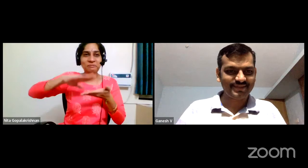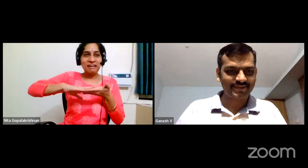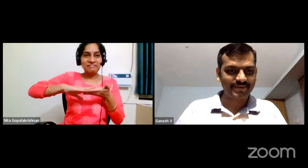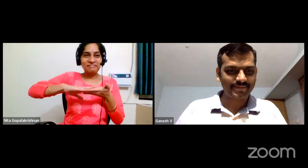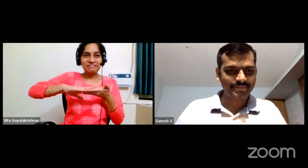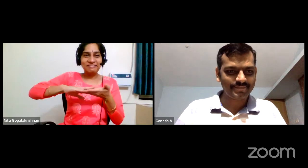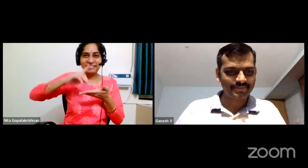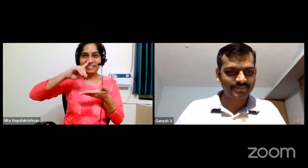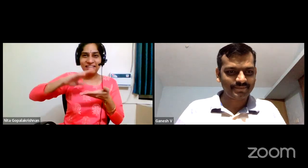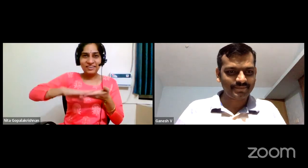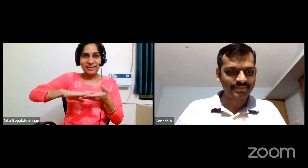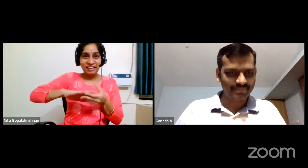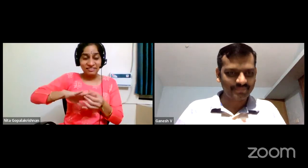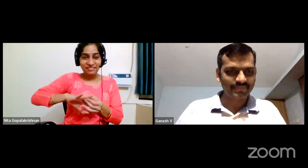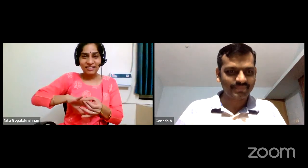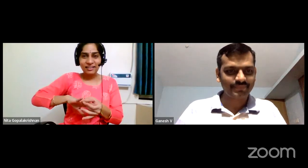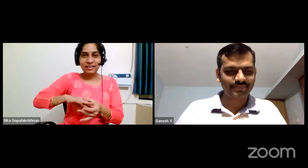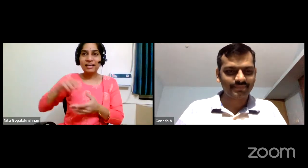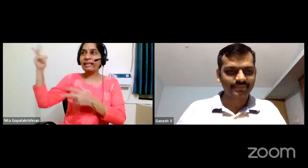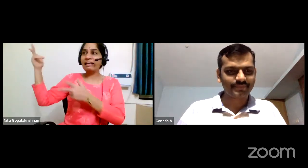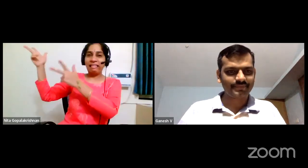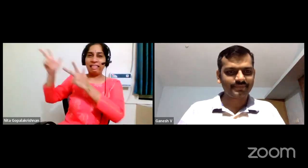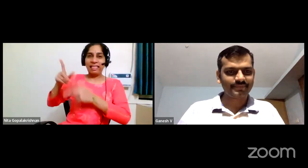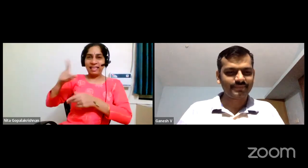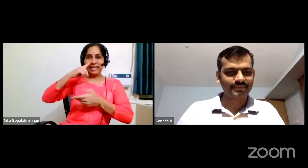था कि 7 दिन तक संवाद चला।